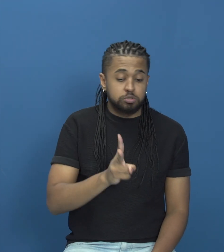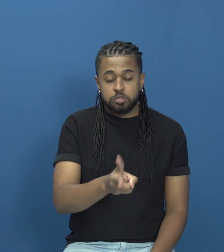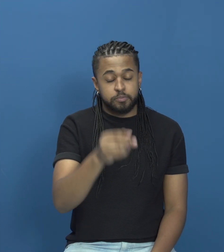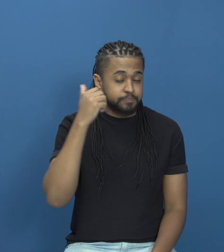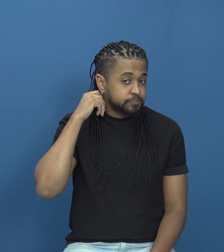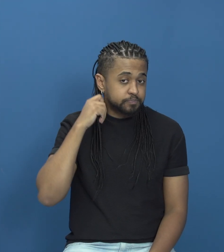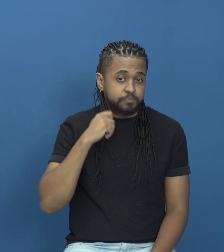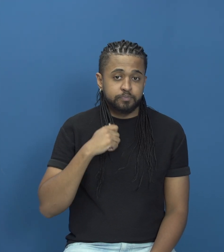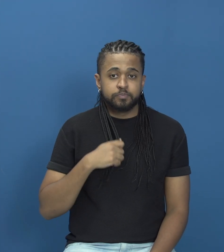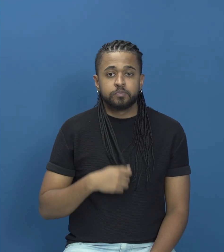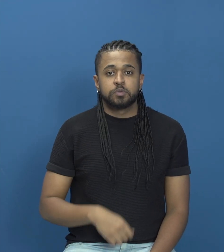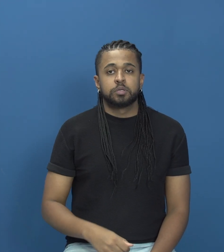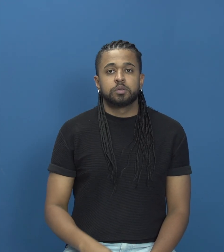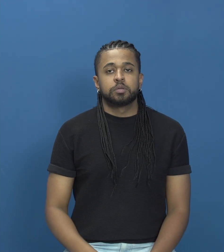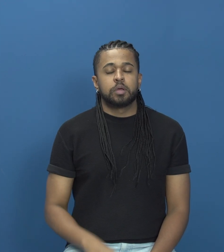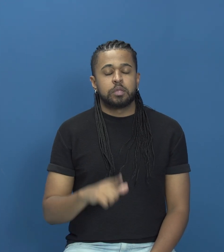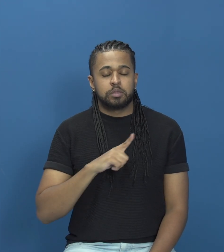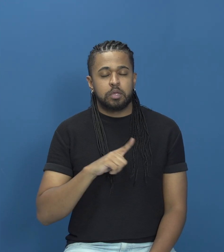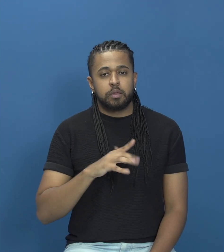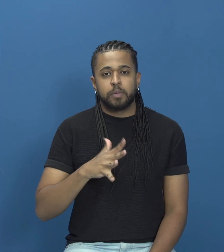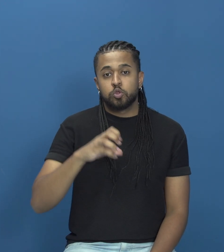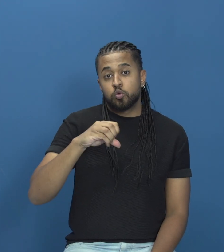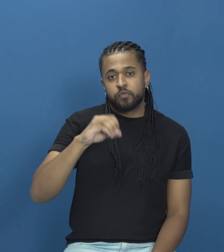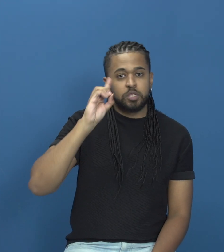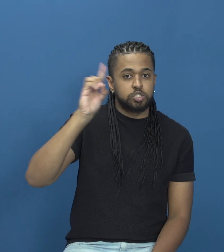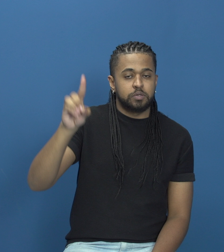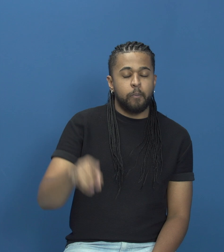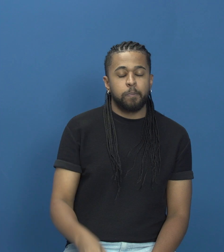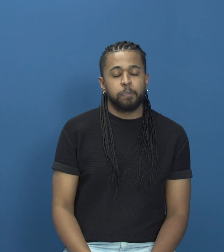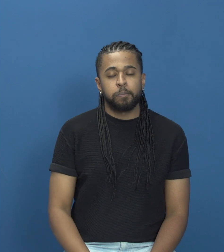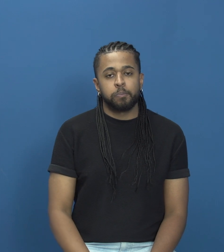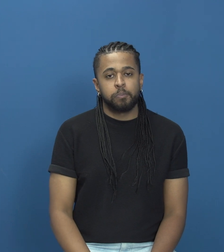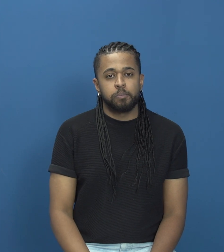fecha parênteses, para pelo menos 90 dias.